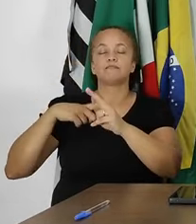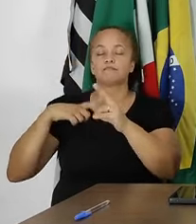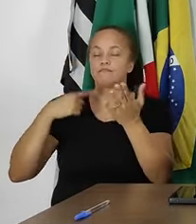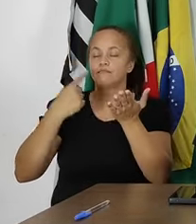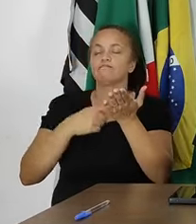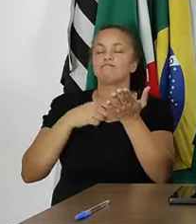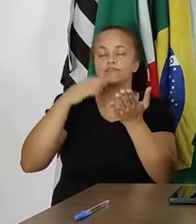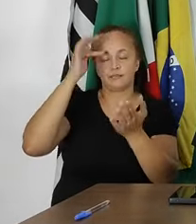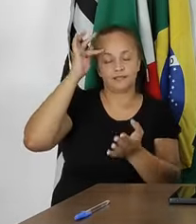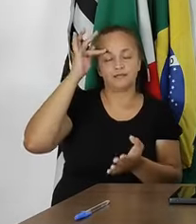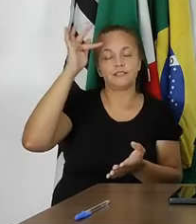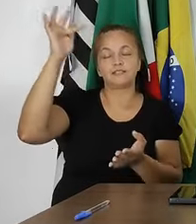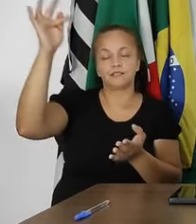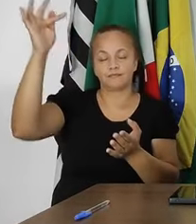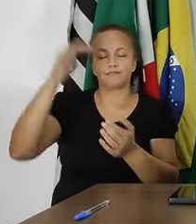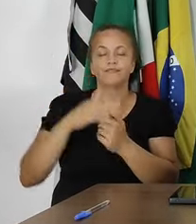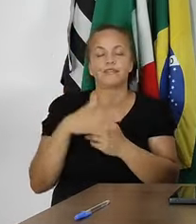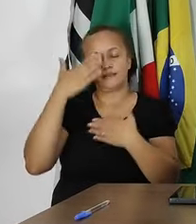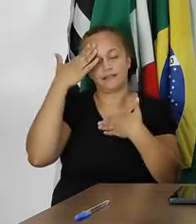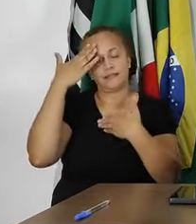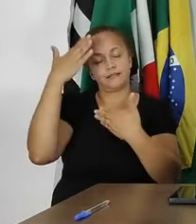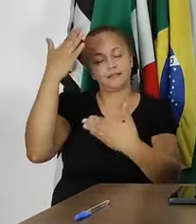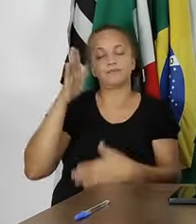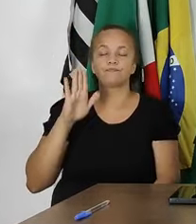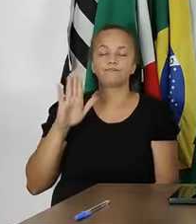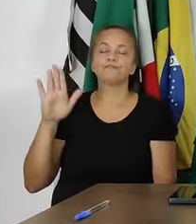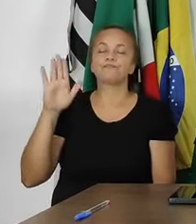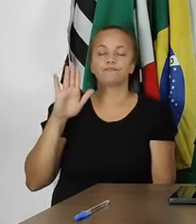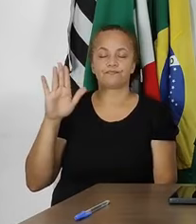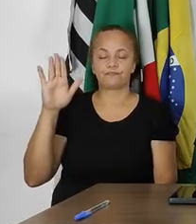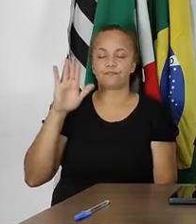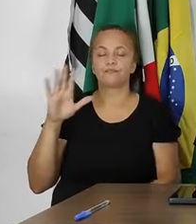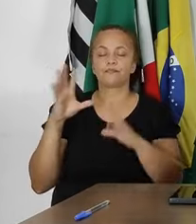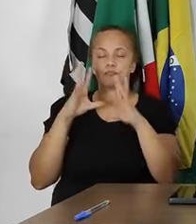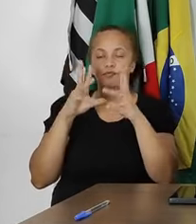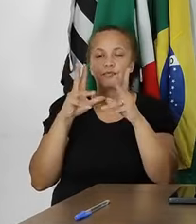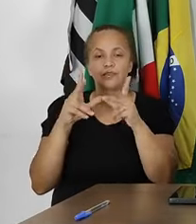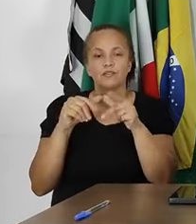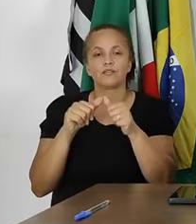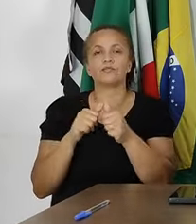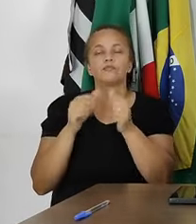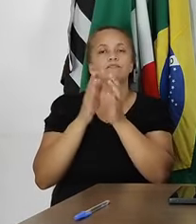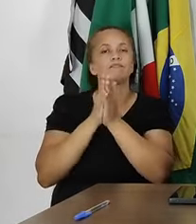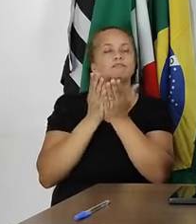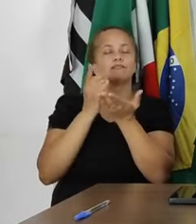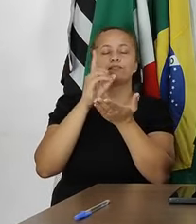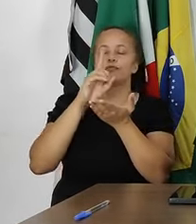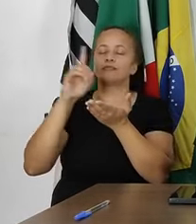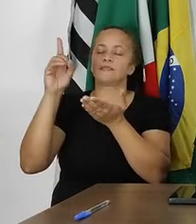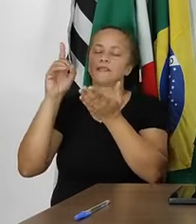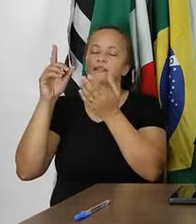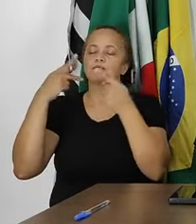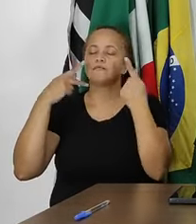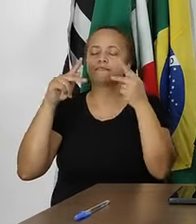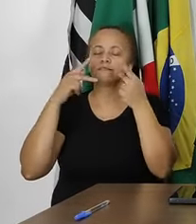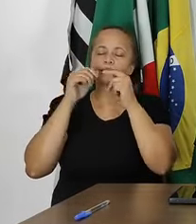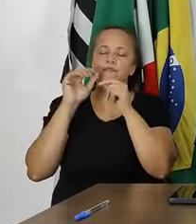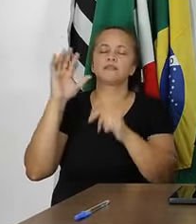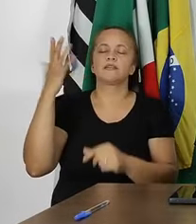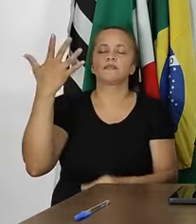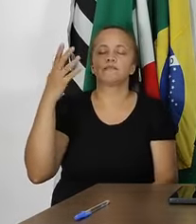Te agradecemos por cada uma das suas promessas, pelos fatos redentores e por todas as palavras proféticas que estão para se cumprir